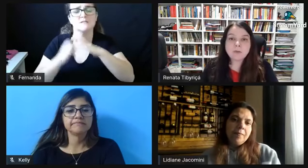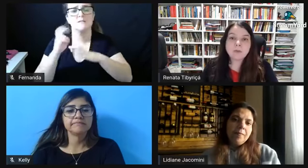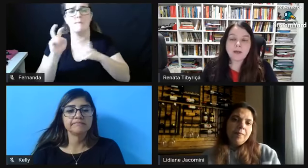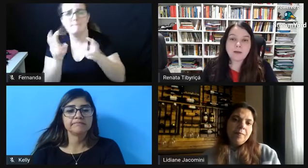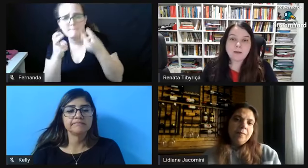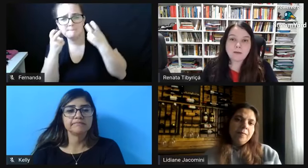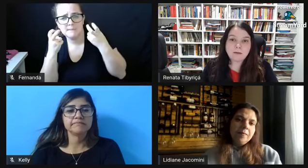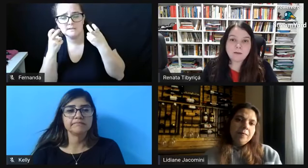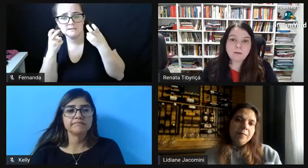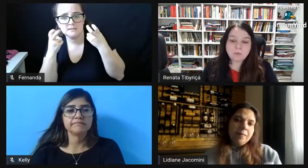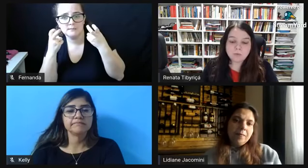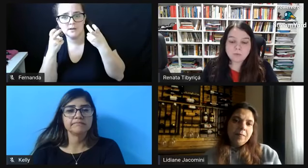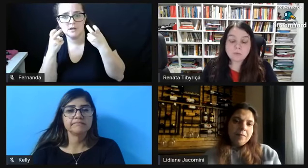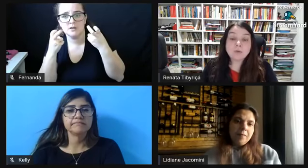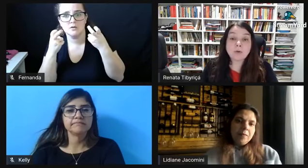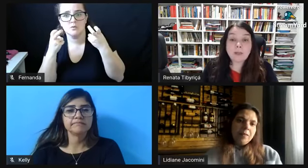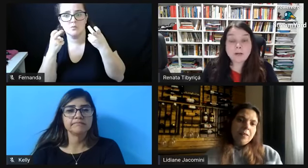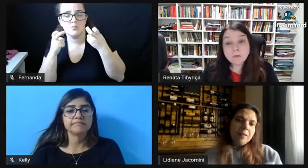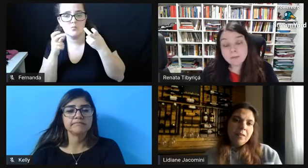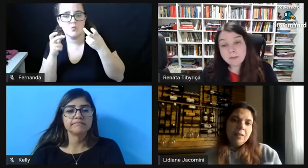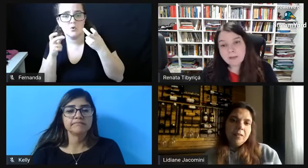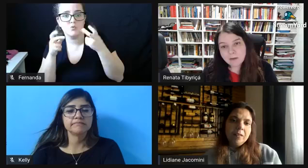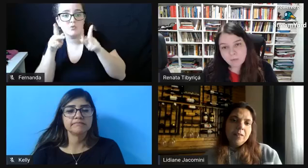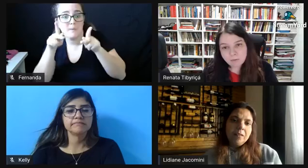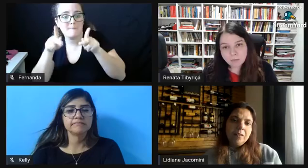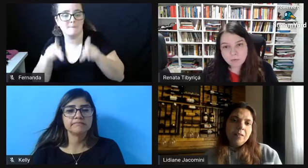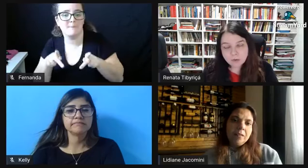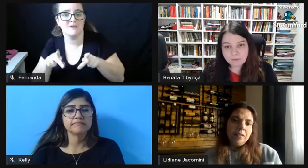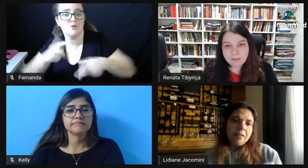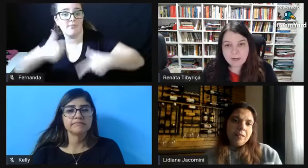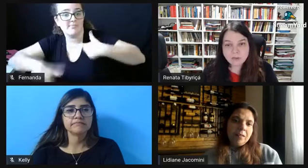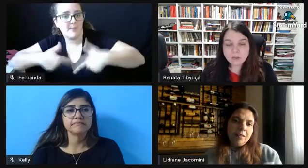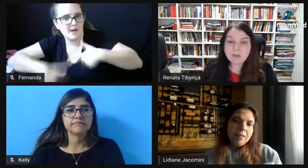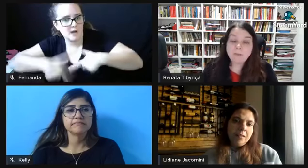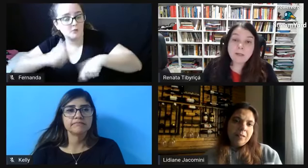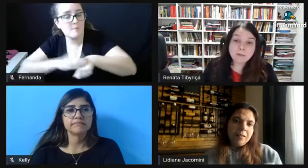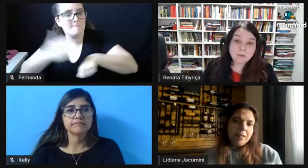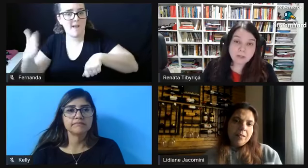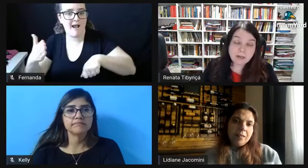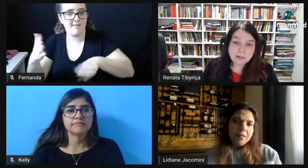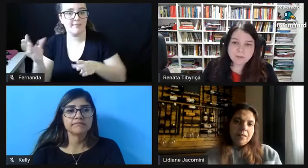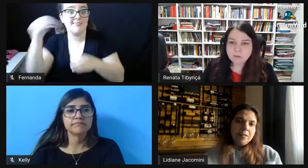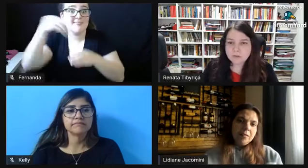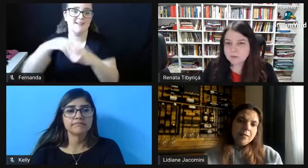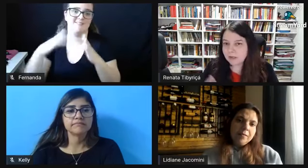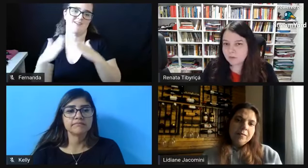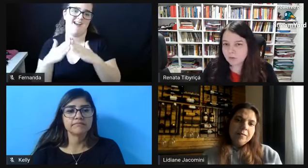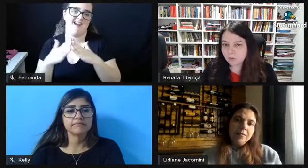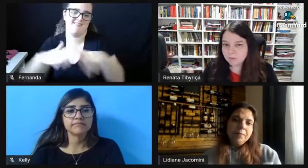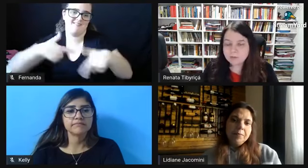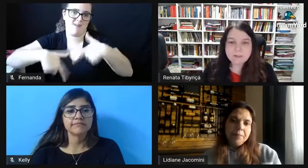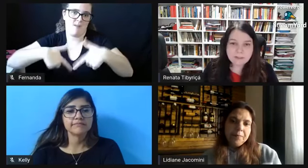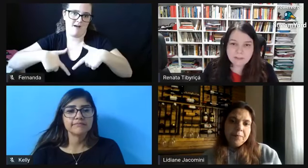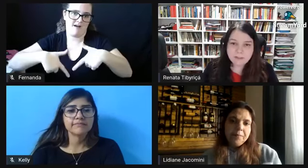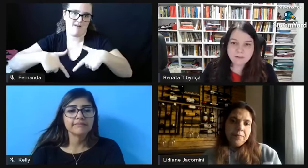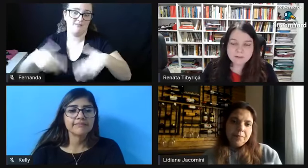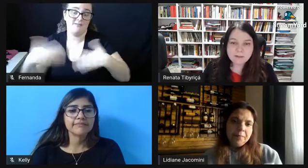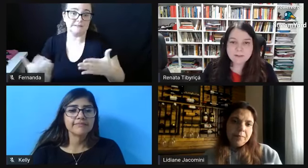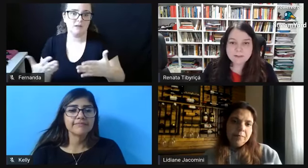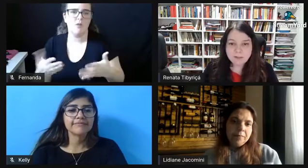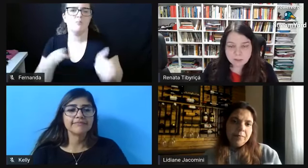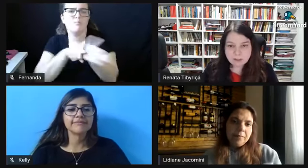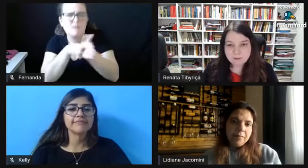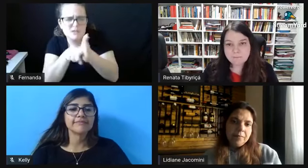que os funcionários aumentaram a produtividade trabalhando de casa. Isso saíram de algumas